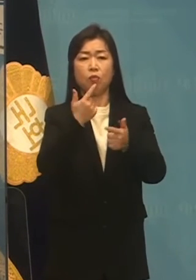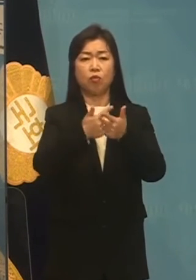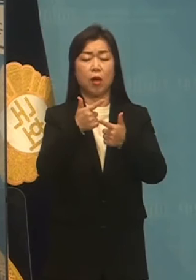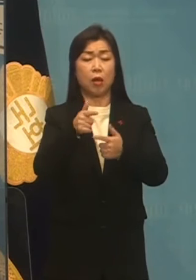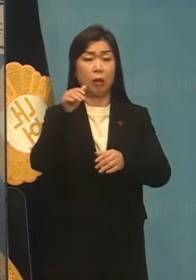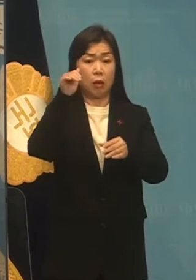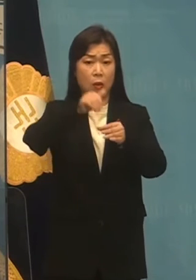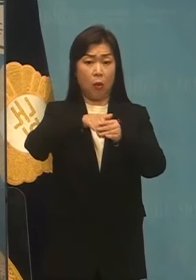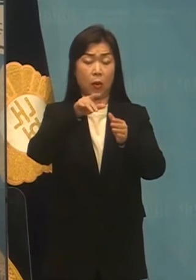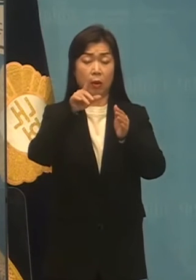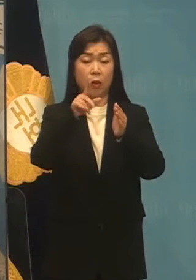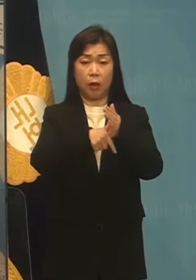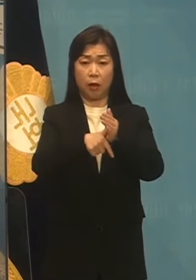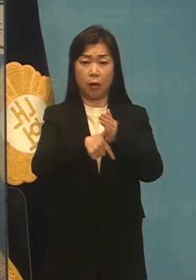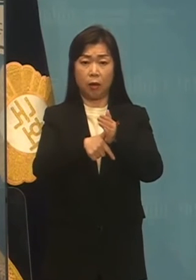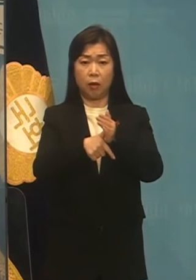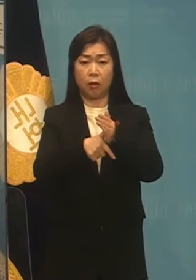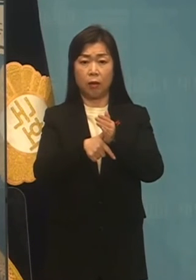선거에